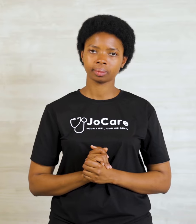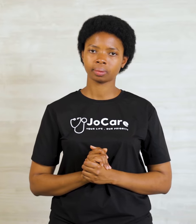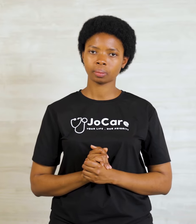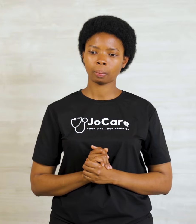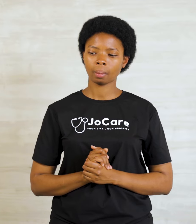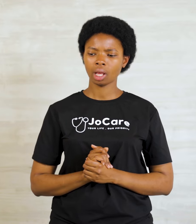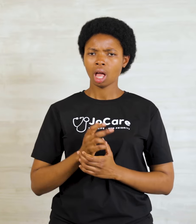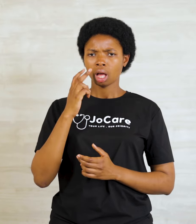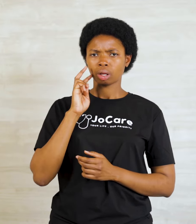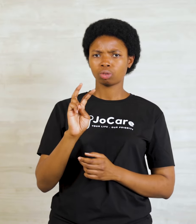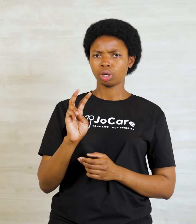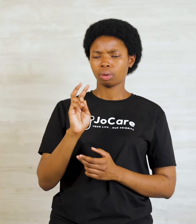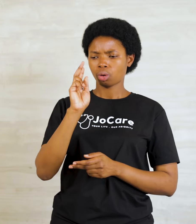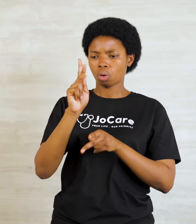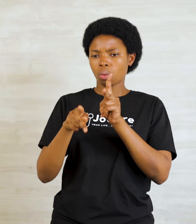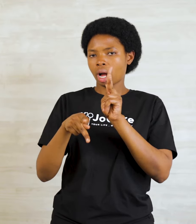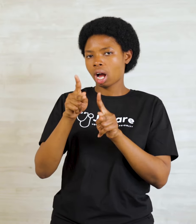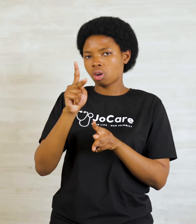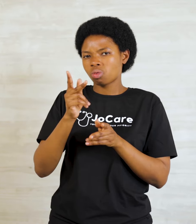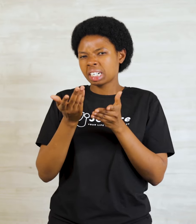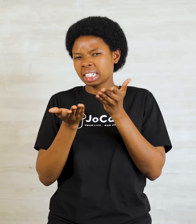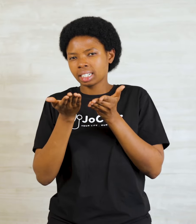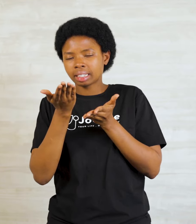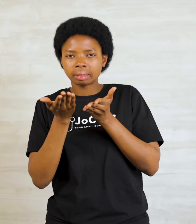Hari reka tubirebere ku bantu nibura